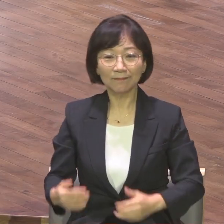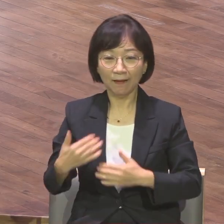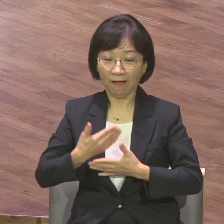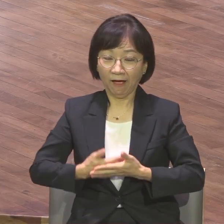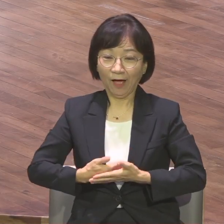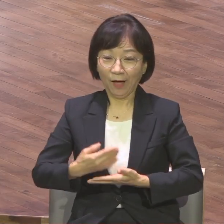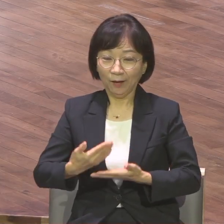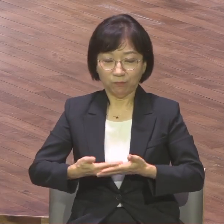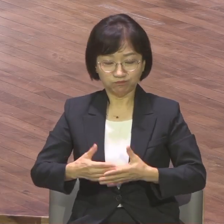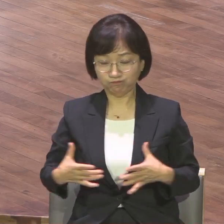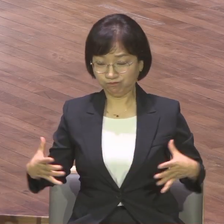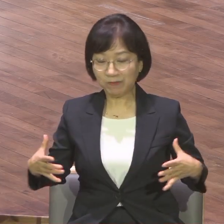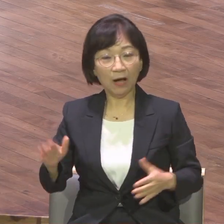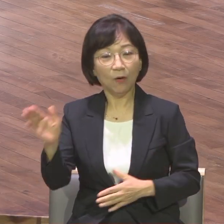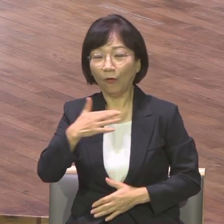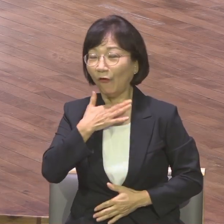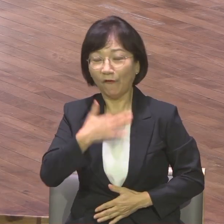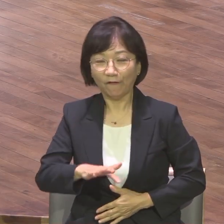아이 목이 갑자기 들려.